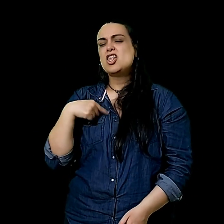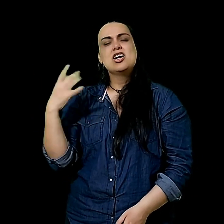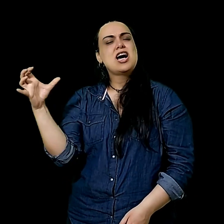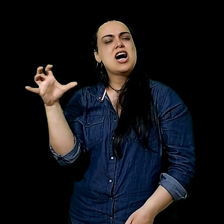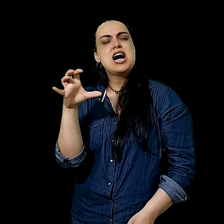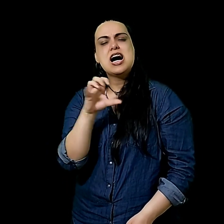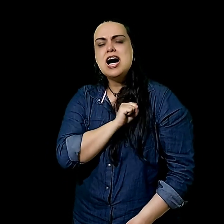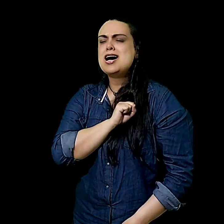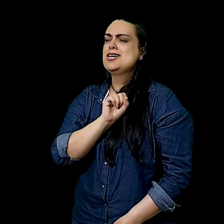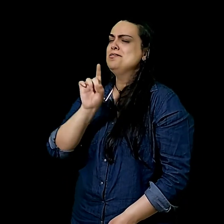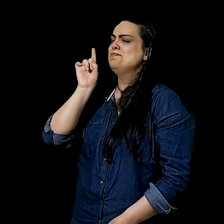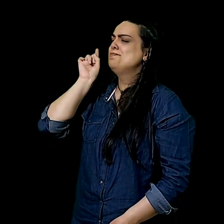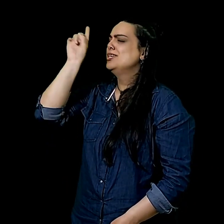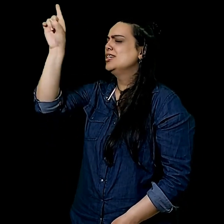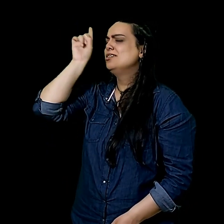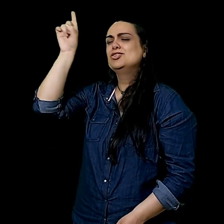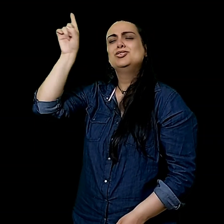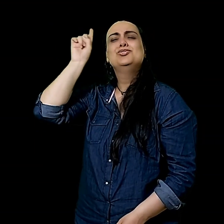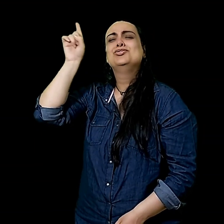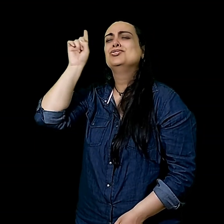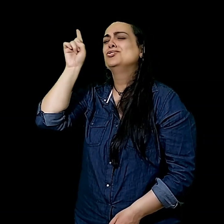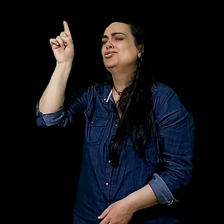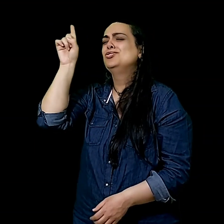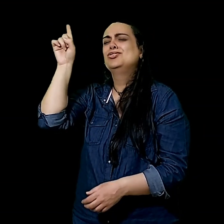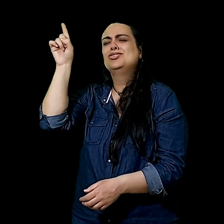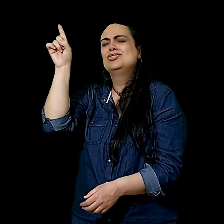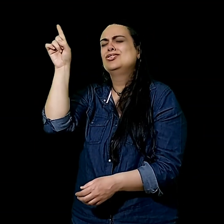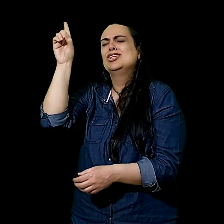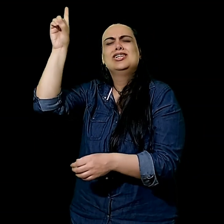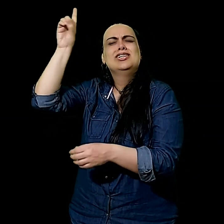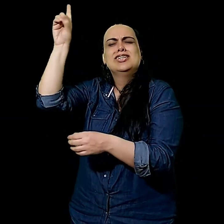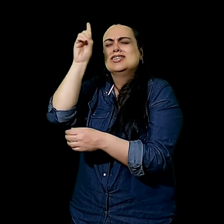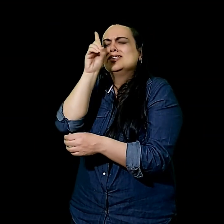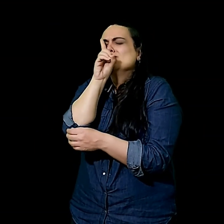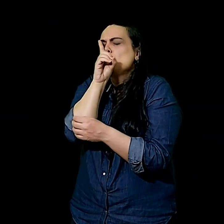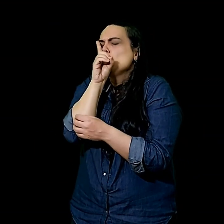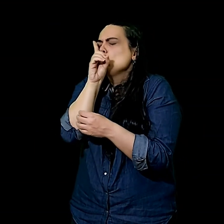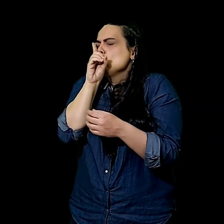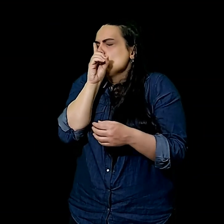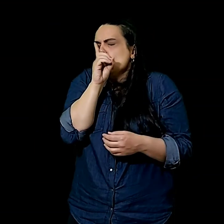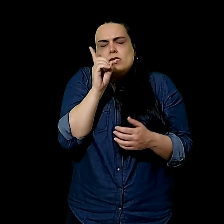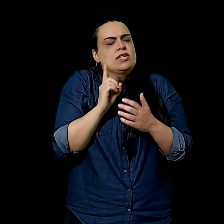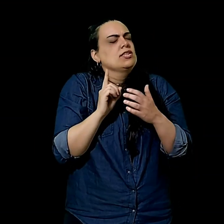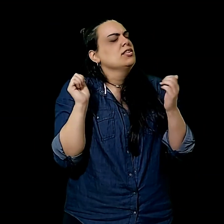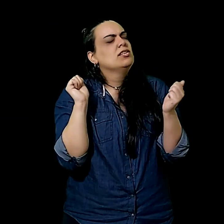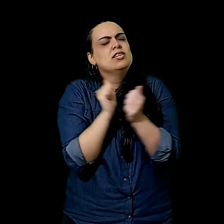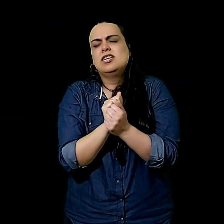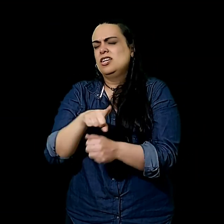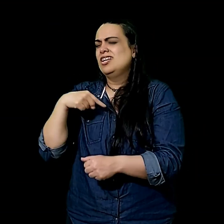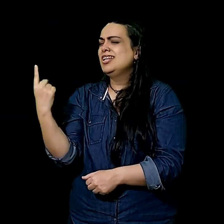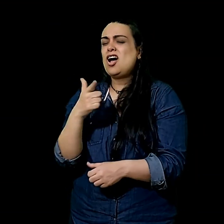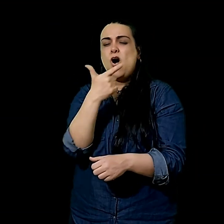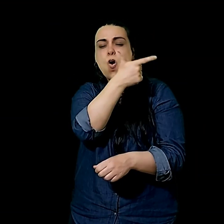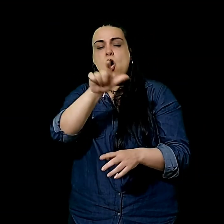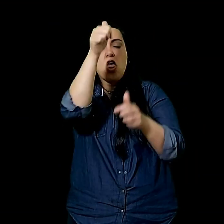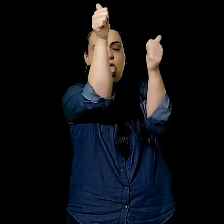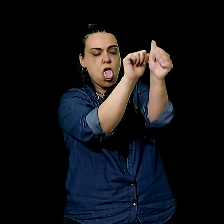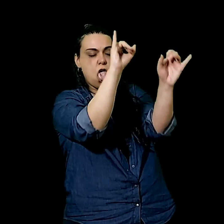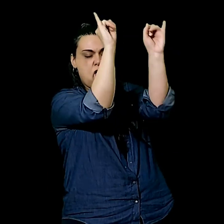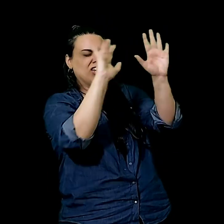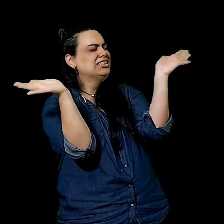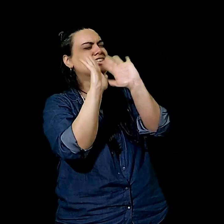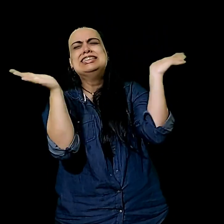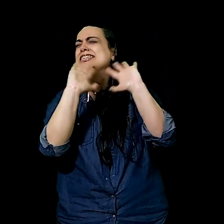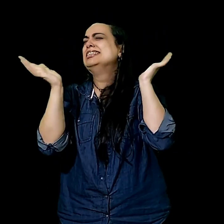te amamos, o Senhor é o nosso Deus, aleluia. Nós não servimos a outro Deus.